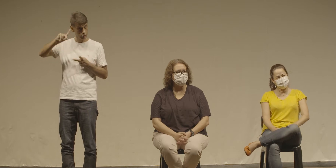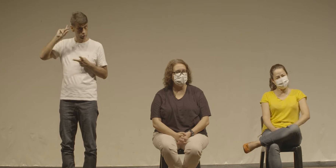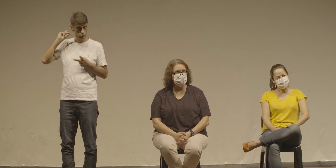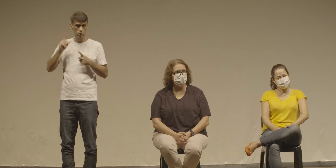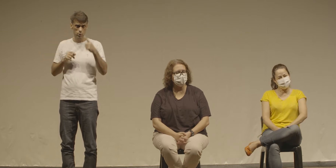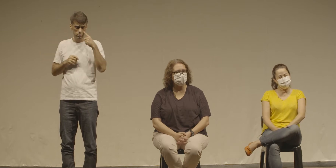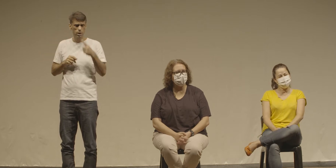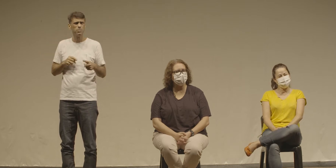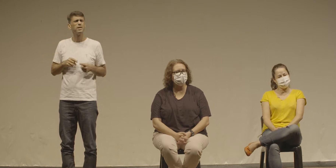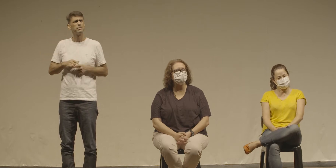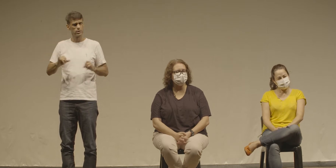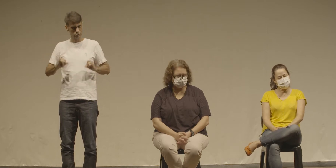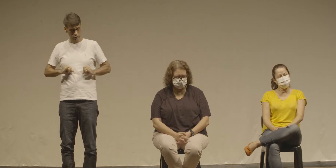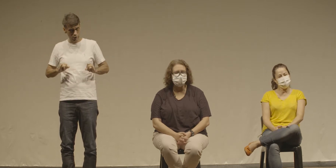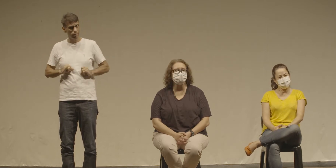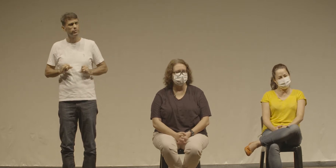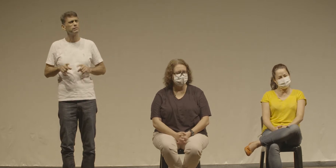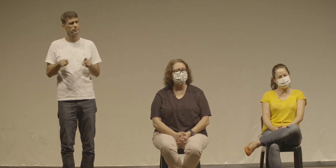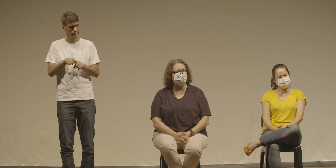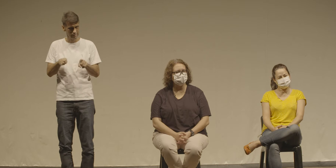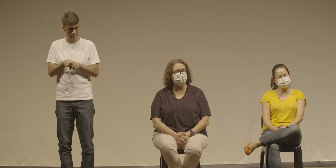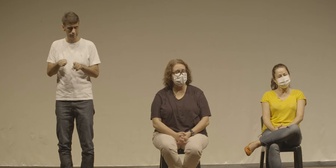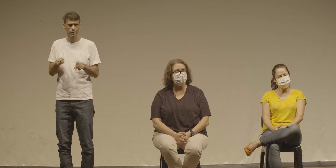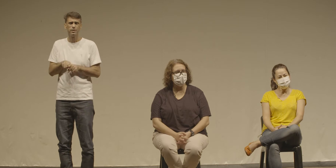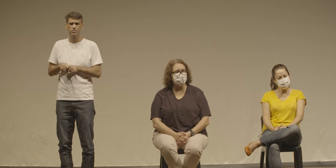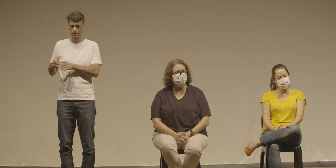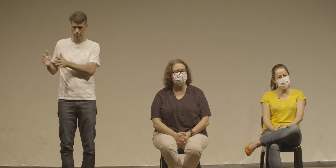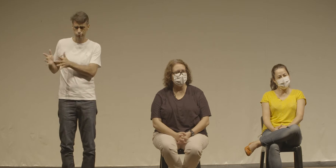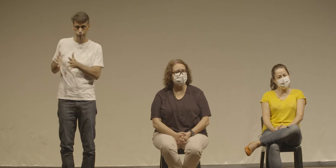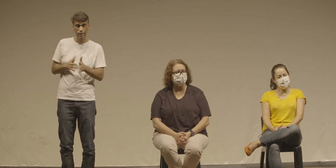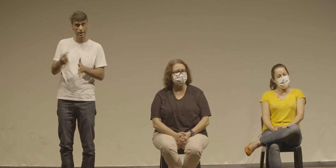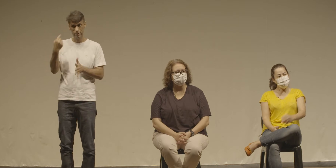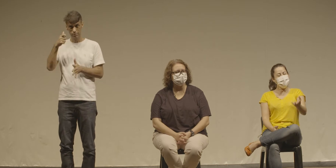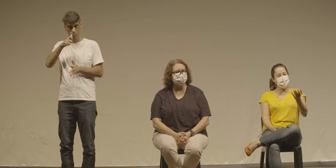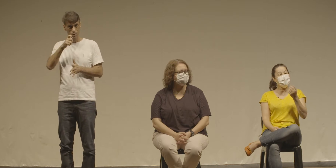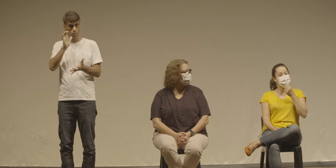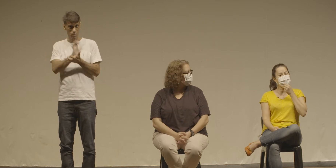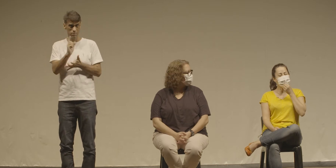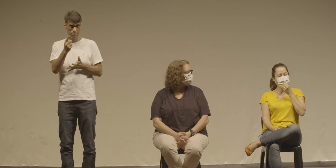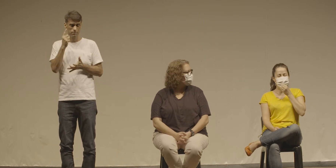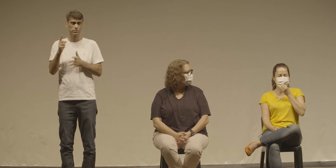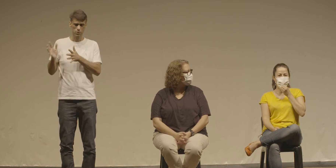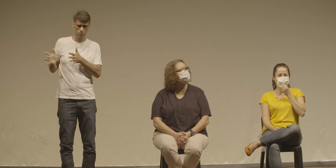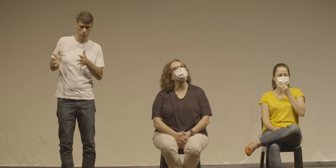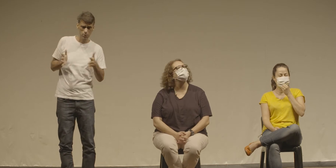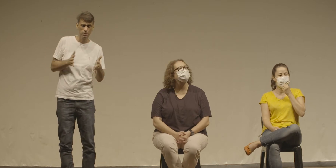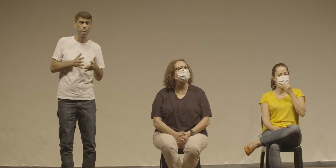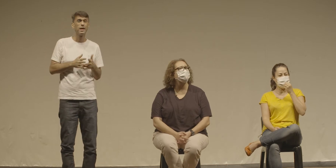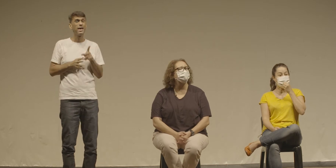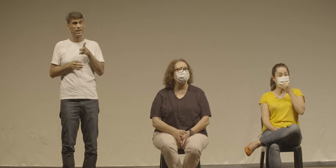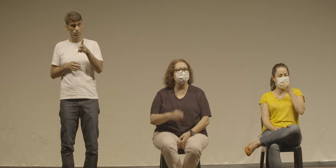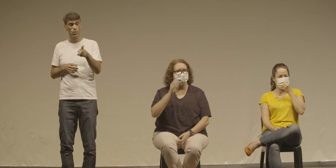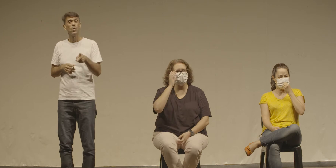mas passaram por tanta coisa também. Mas essas já vieram como pioneiras para ir abrindo o caminho. Porque é exatamente o que você falou, elas